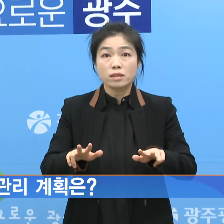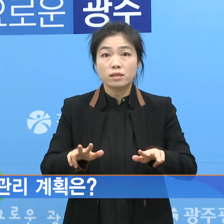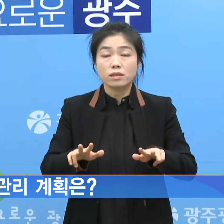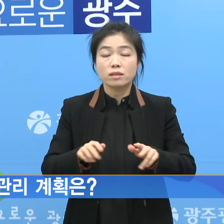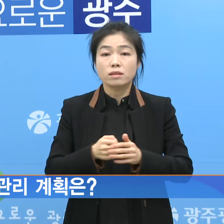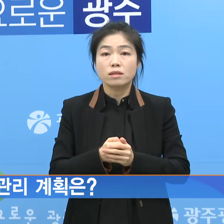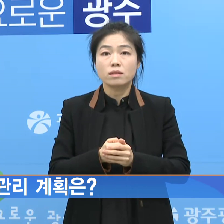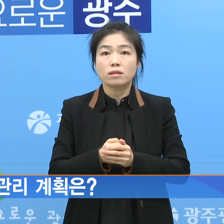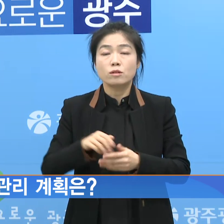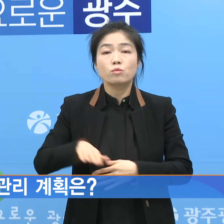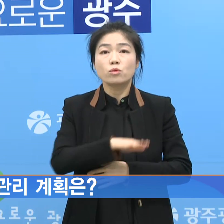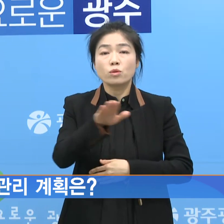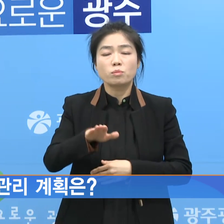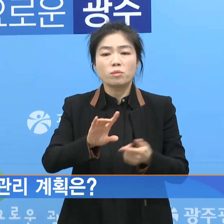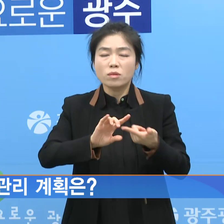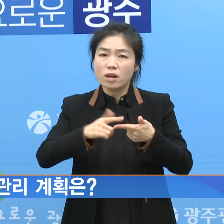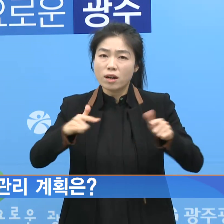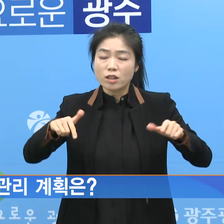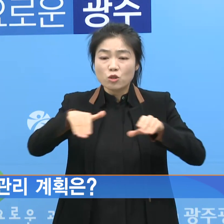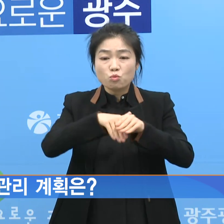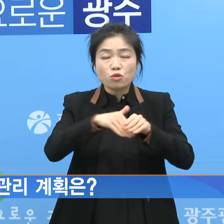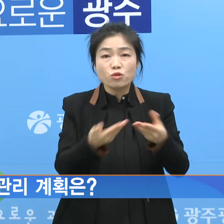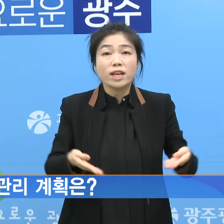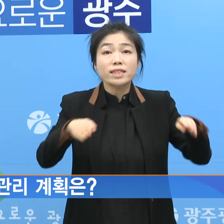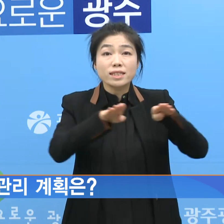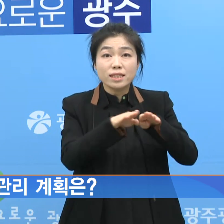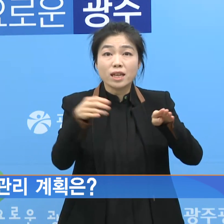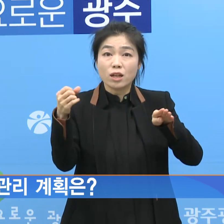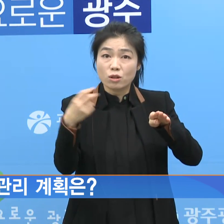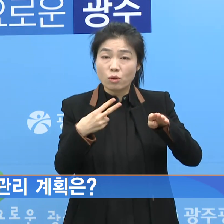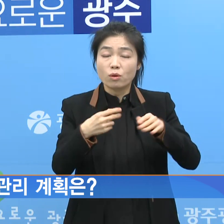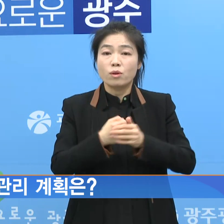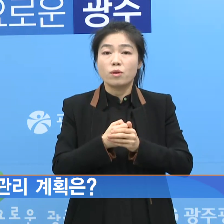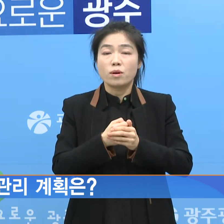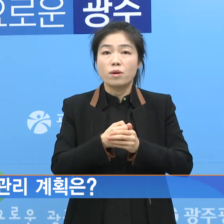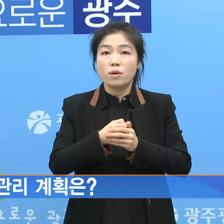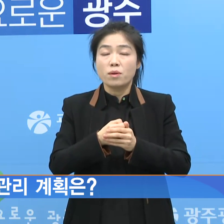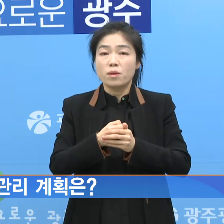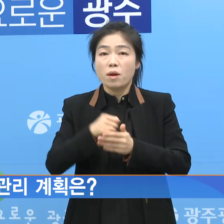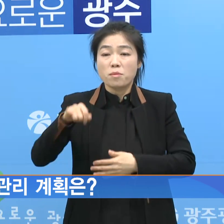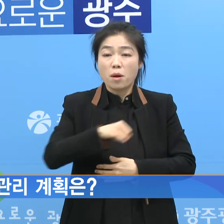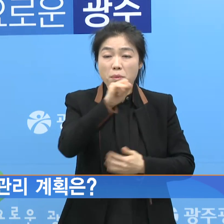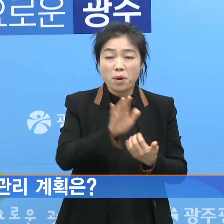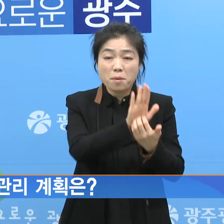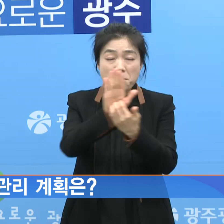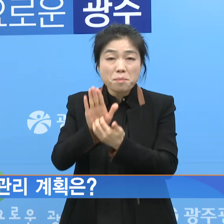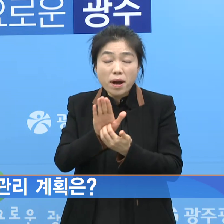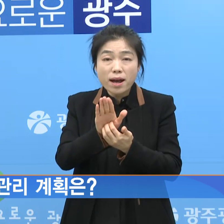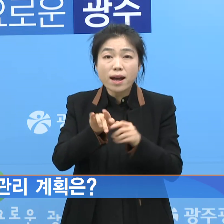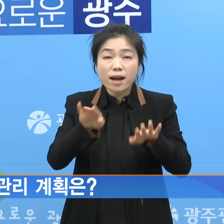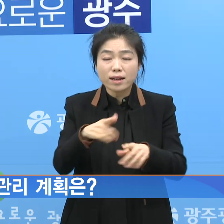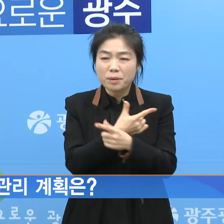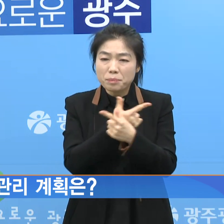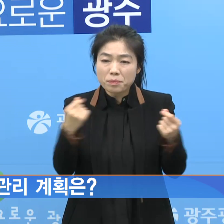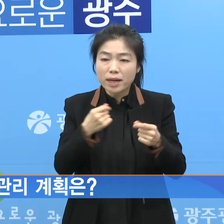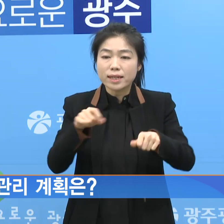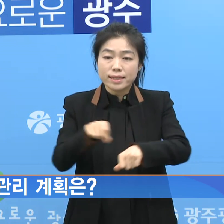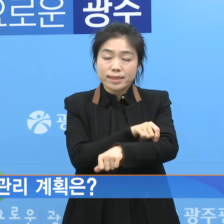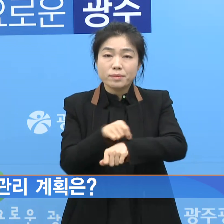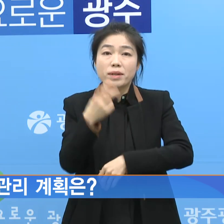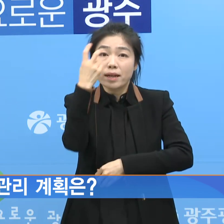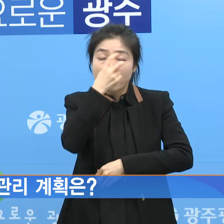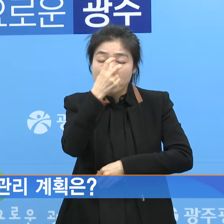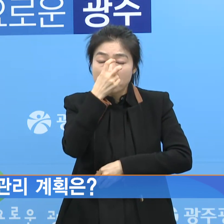지금 저희들이 각종 문화시설 방역 현황을 일제 또 특별